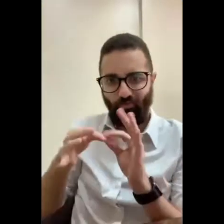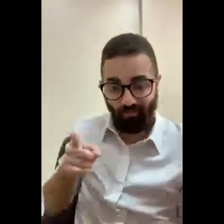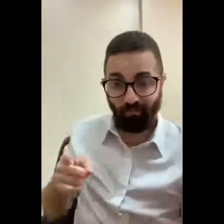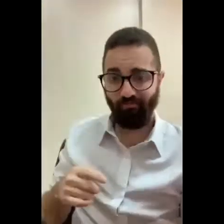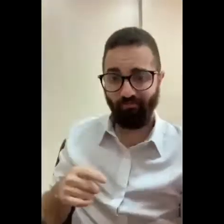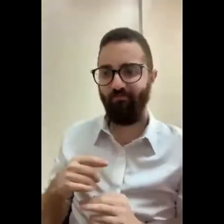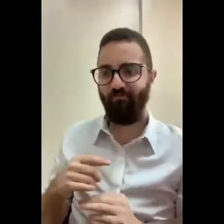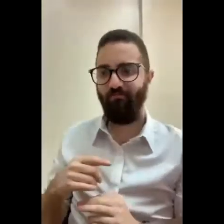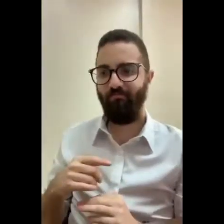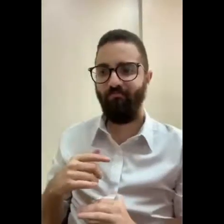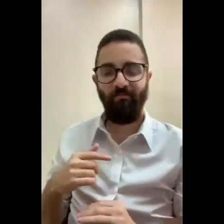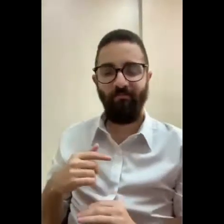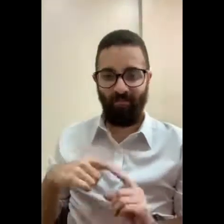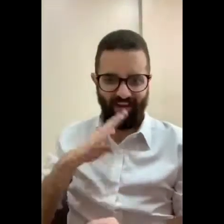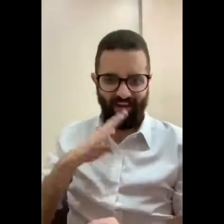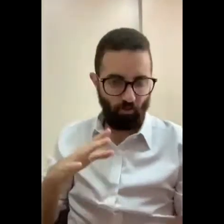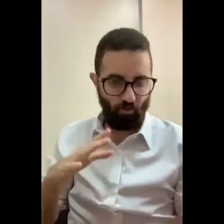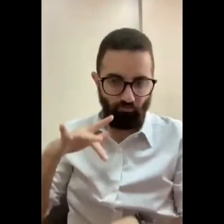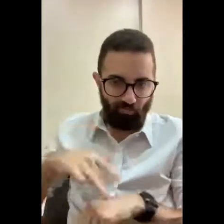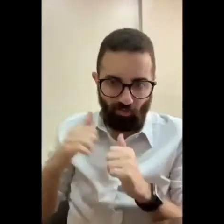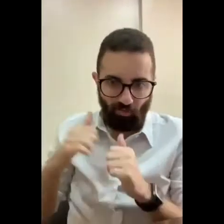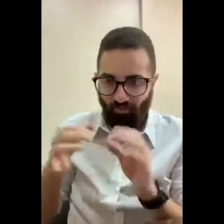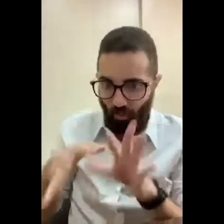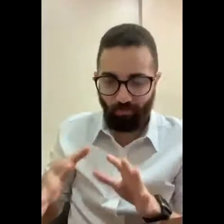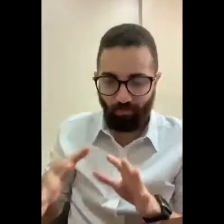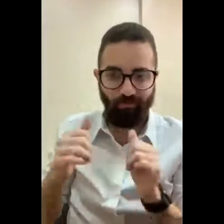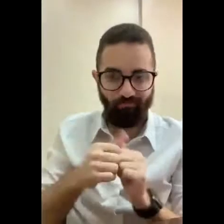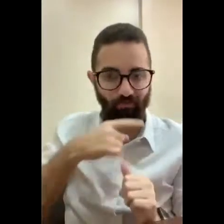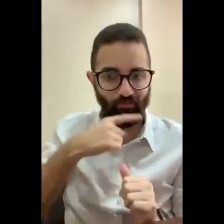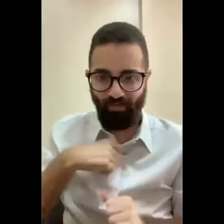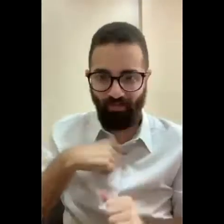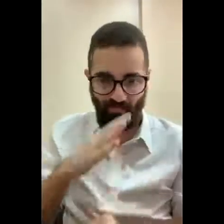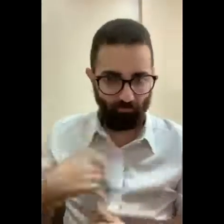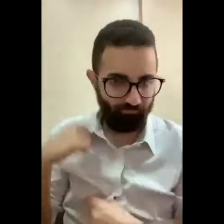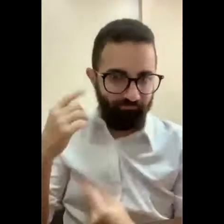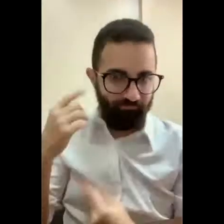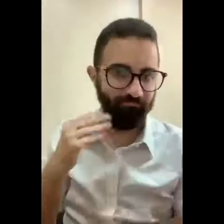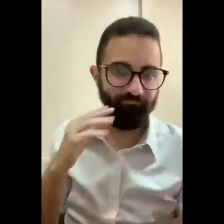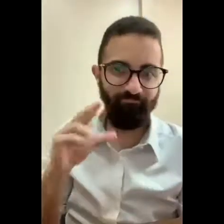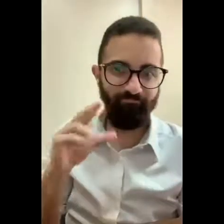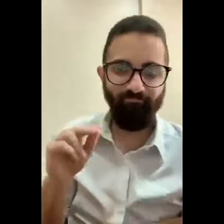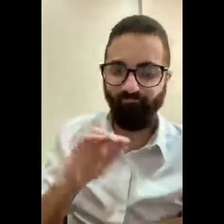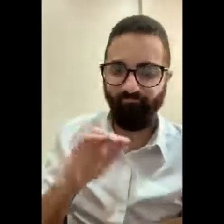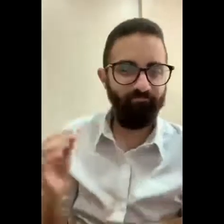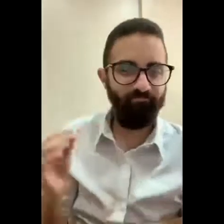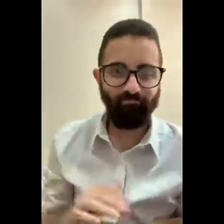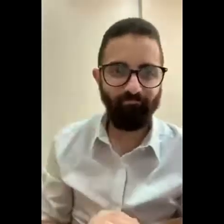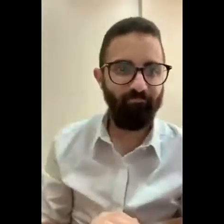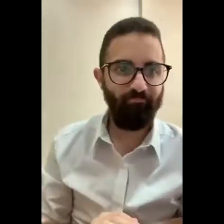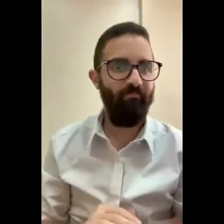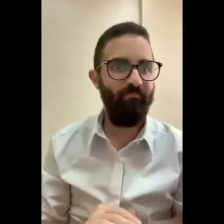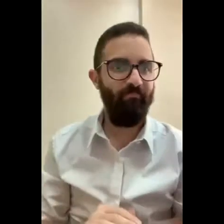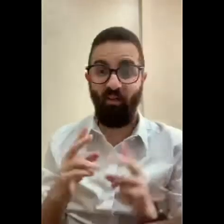mí y ha sido muy frustrante. Necesito un intérprete ahí conmigo. No he tenido esa experiencia de tener un intérprete en la terapia